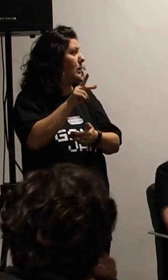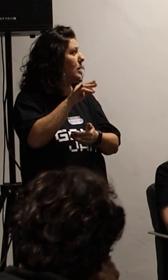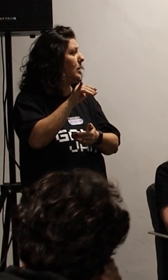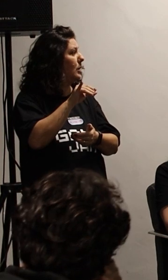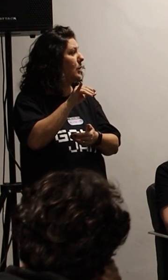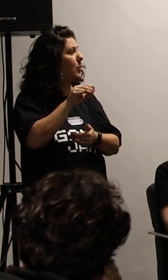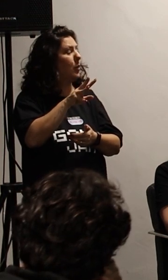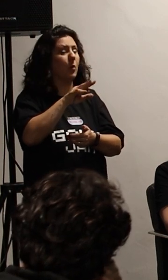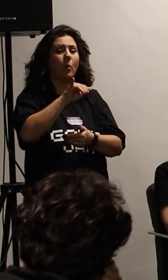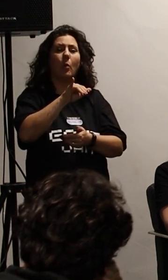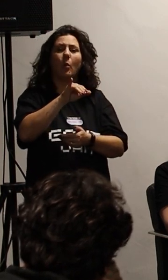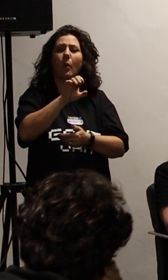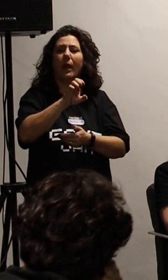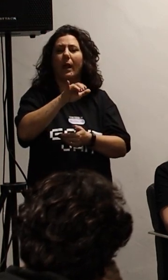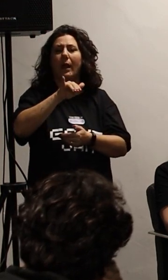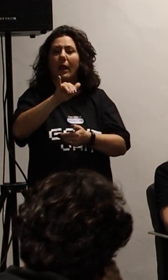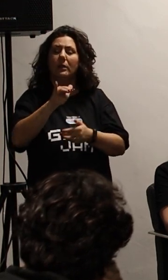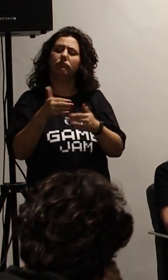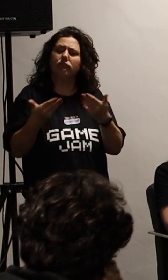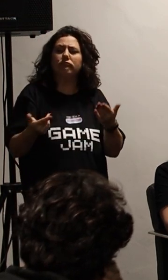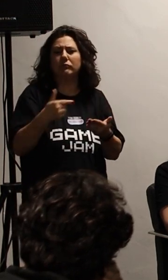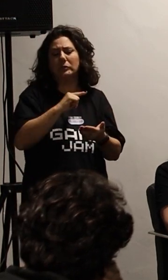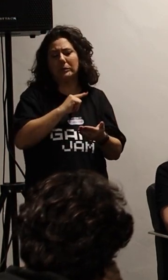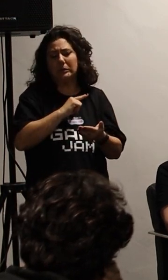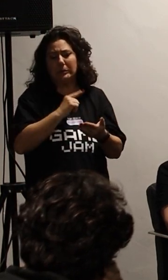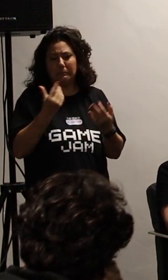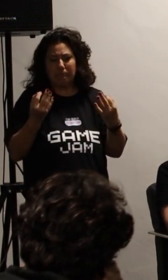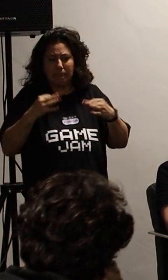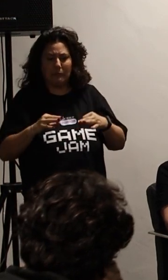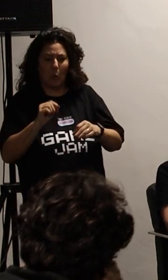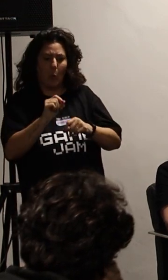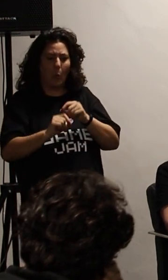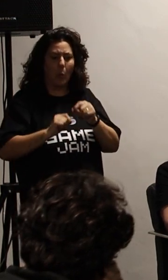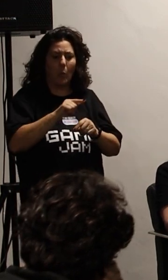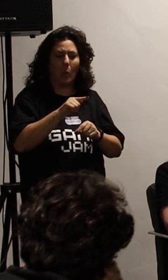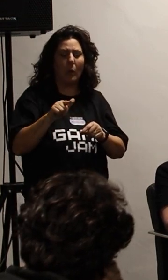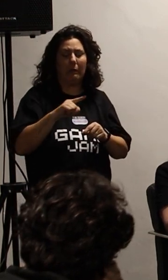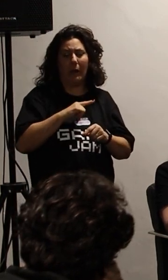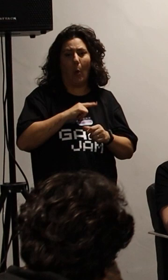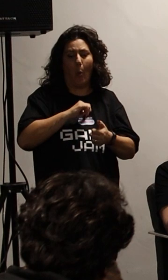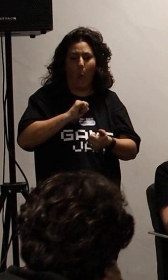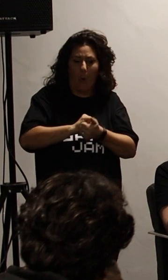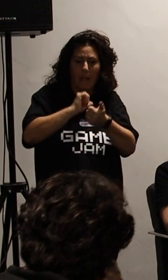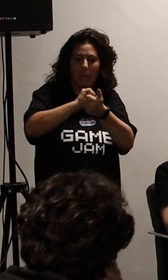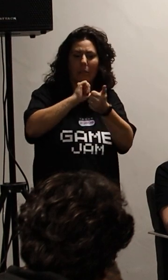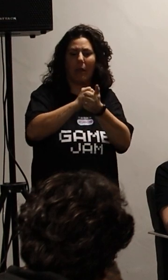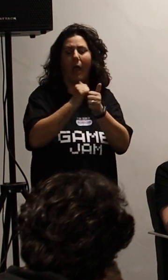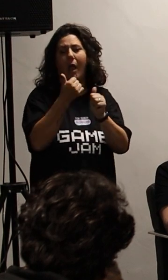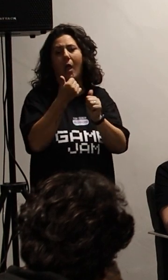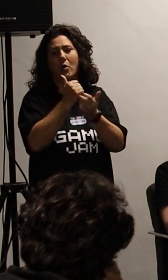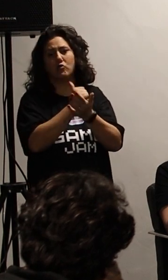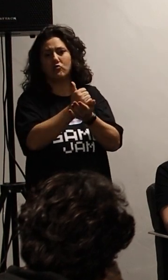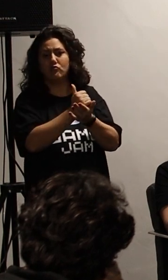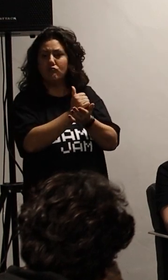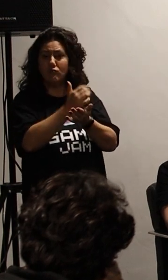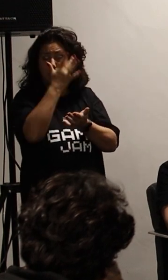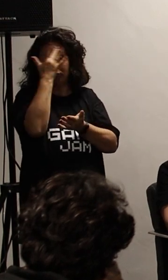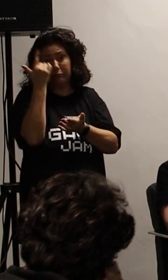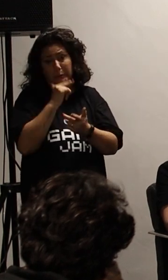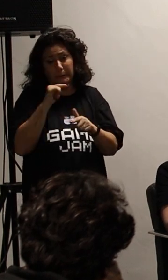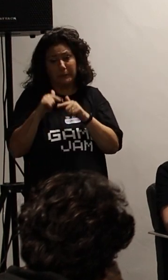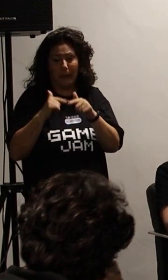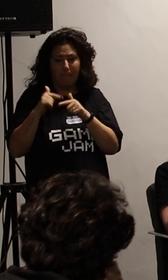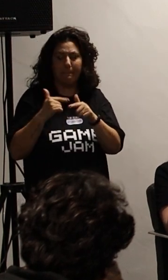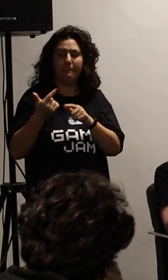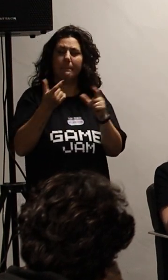Quality Assurance, né? Que é você garantir a qualidade dos jogos, né? Então, as pessoas que trabalham com